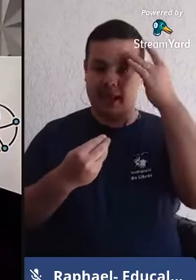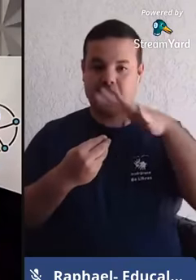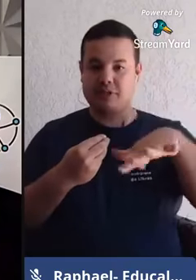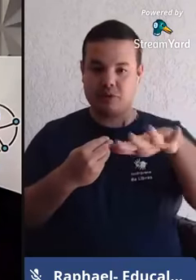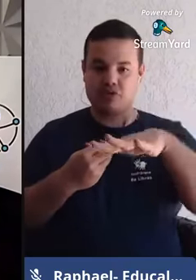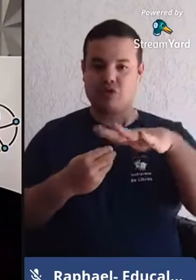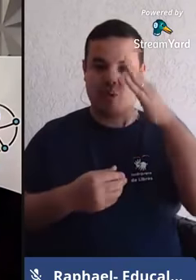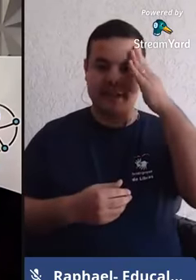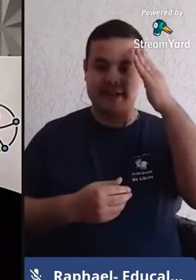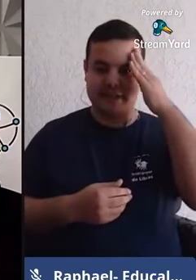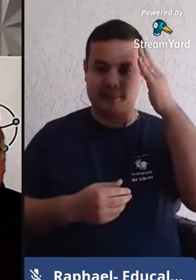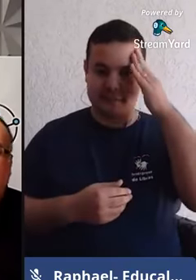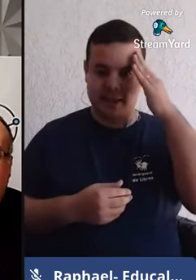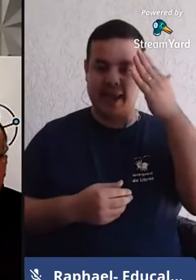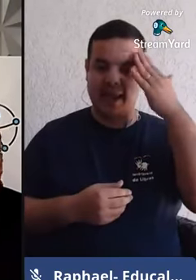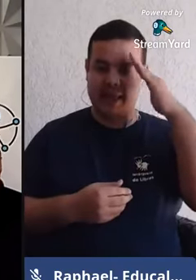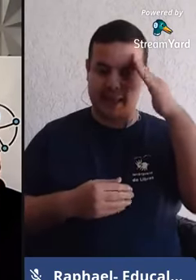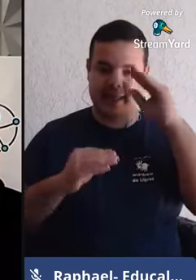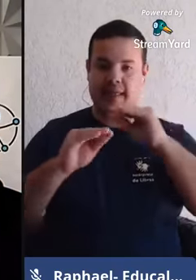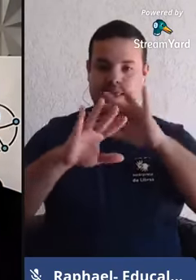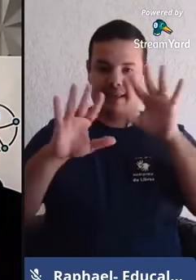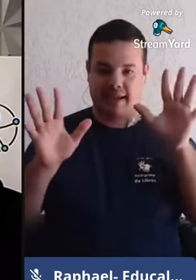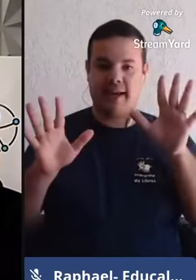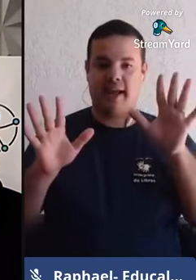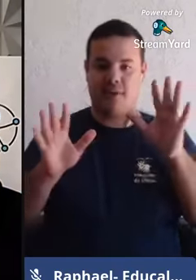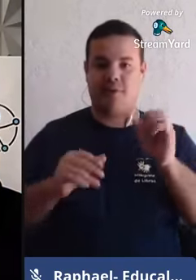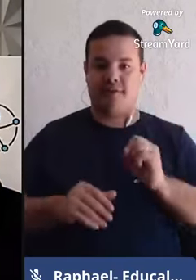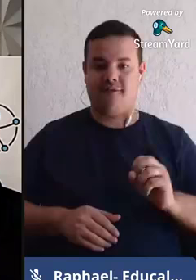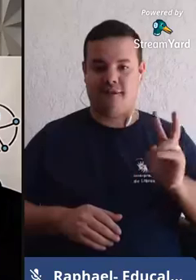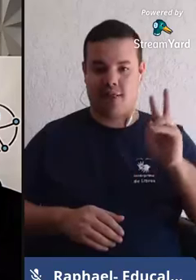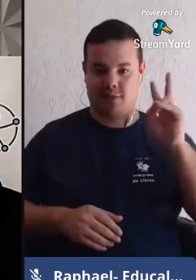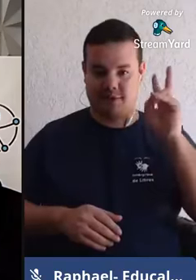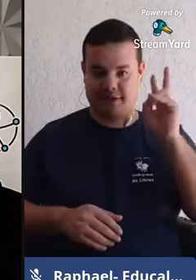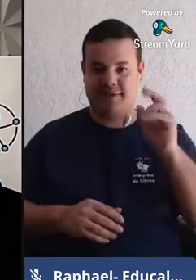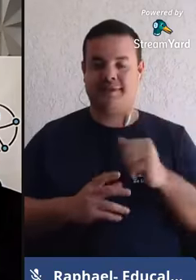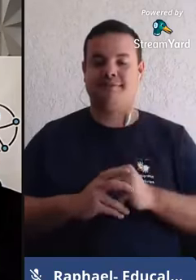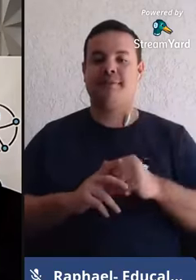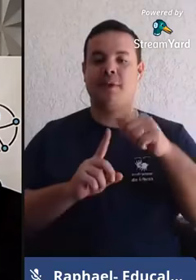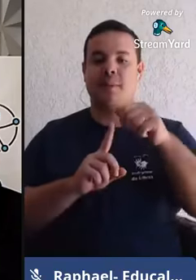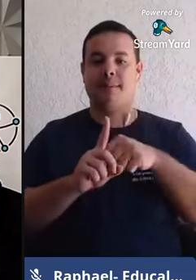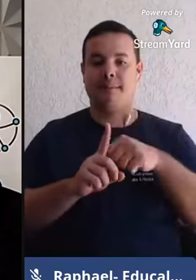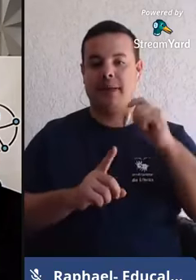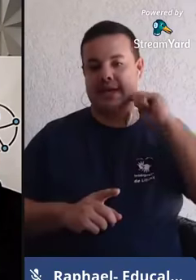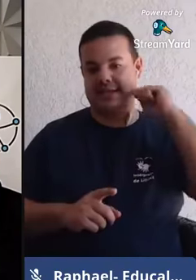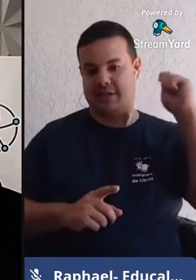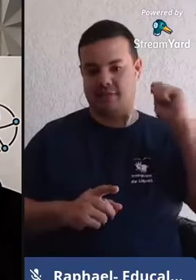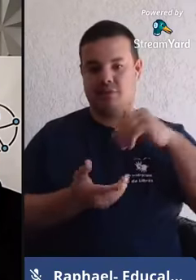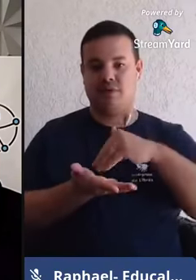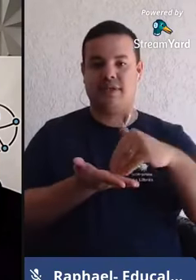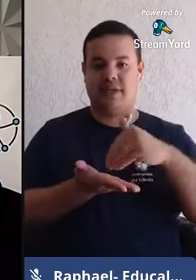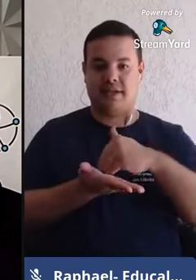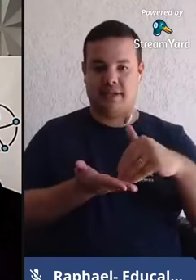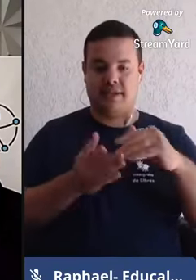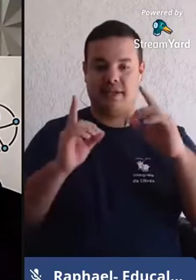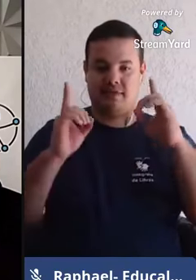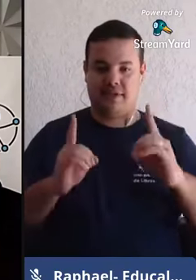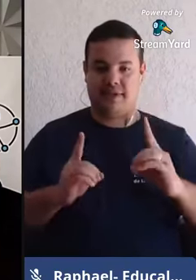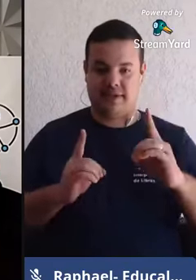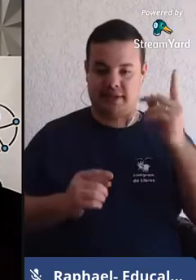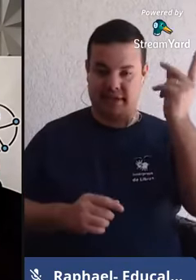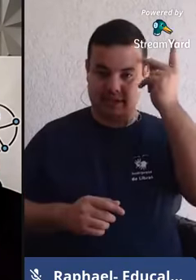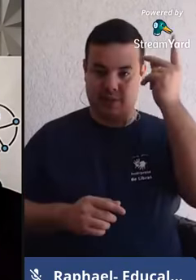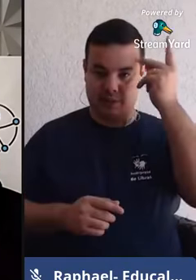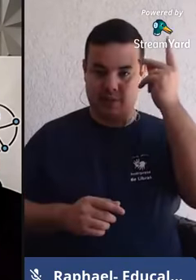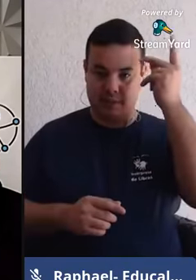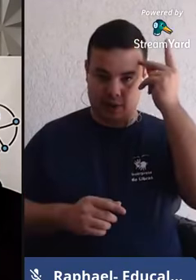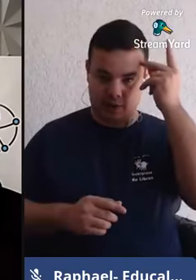e valorizem. Na verdade, mês de abril, a Secretaria da Pessoa com Deficiência de São Paulo completa